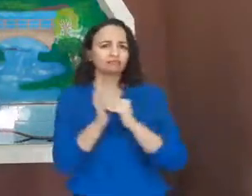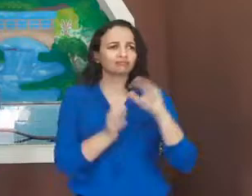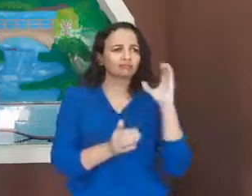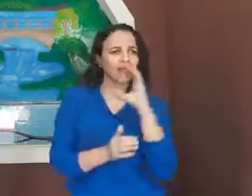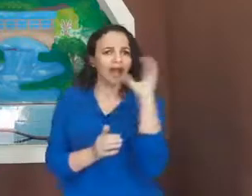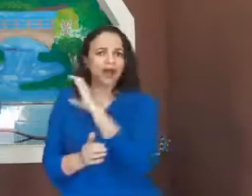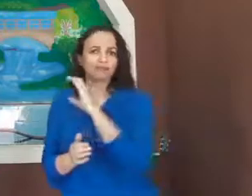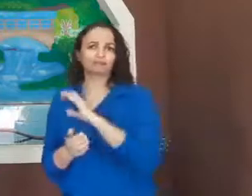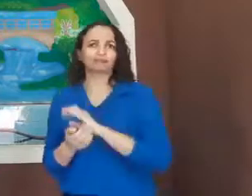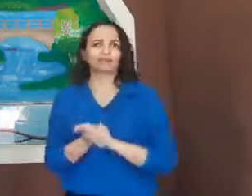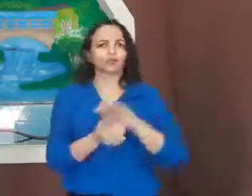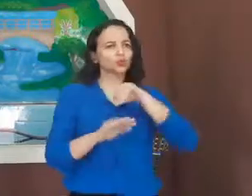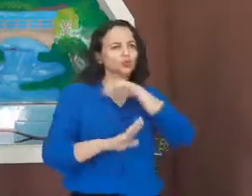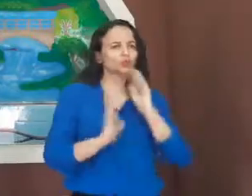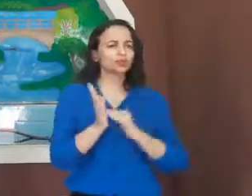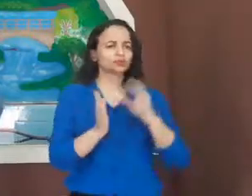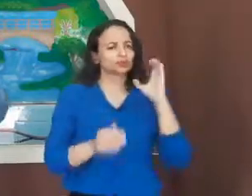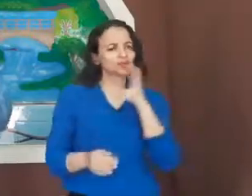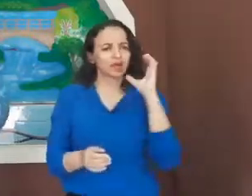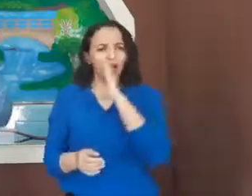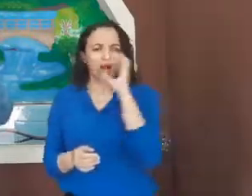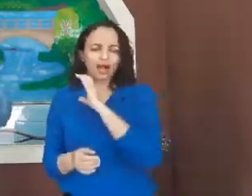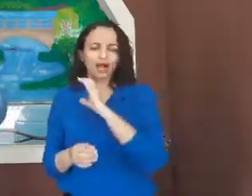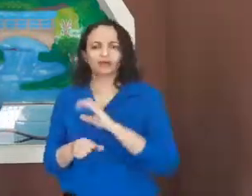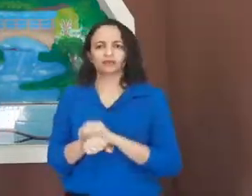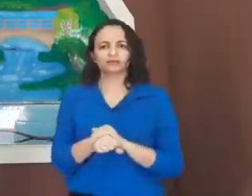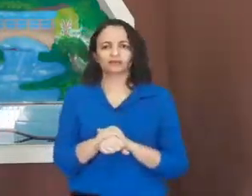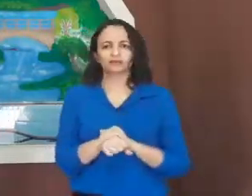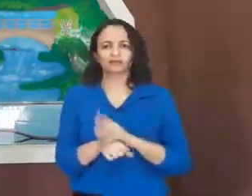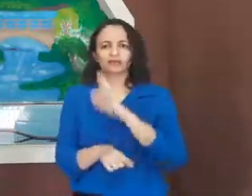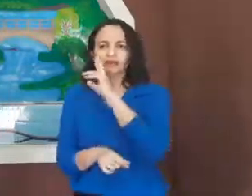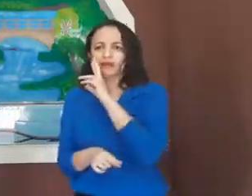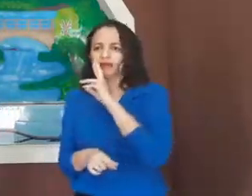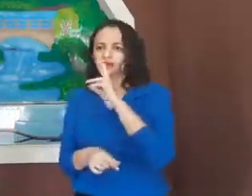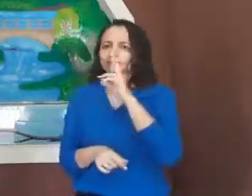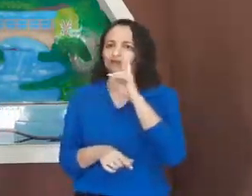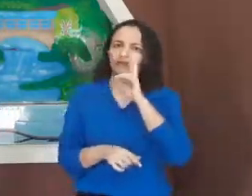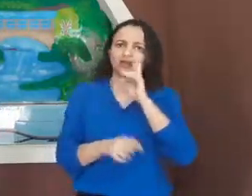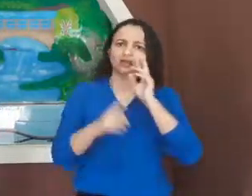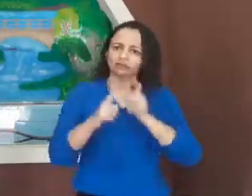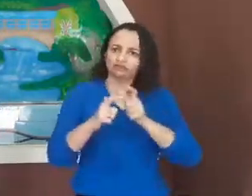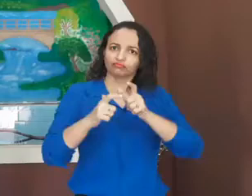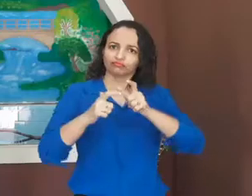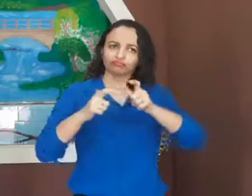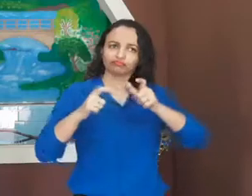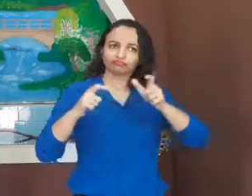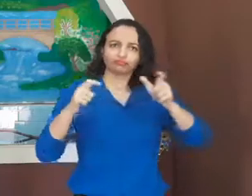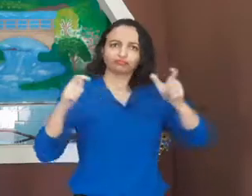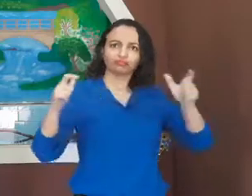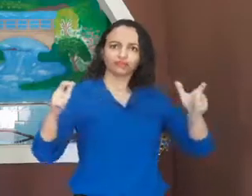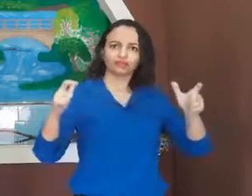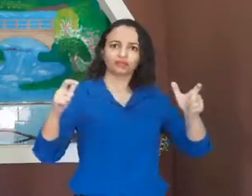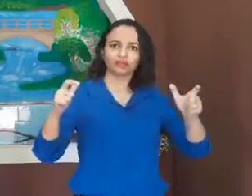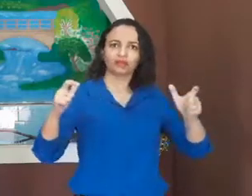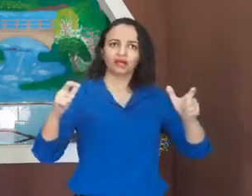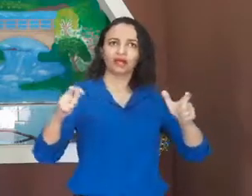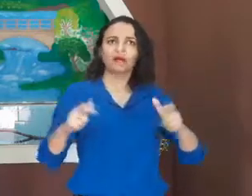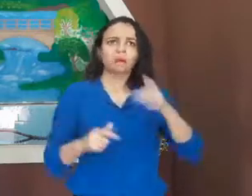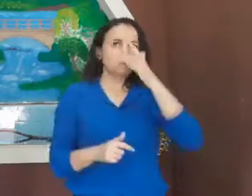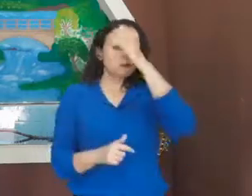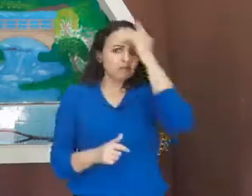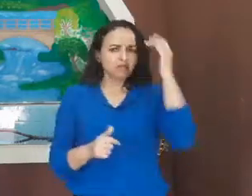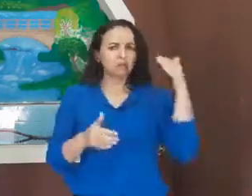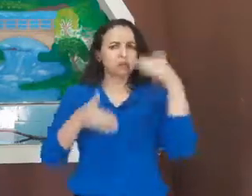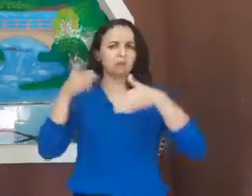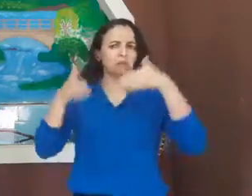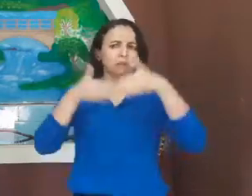a comida rápida. Os restaurantes que proliferam, que têm realmente uma grande